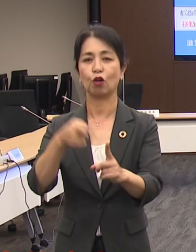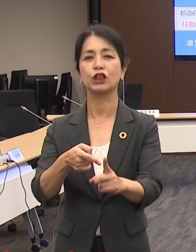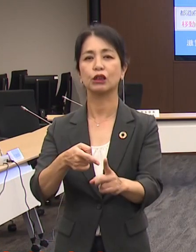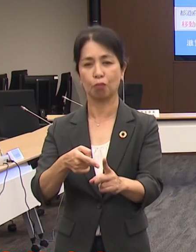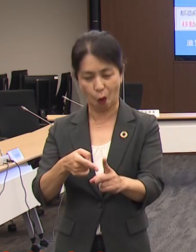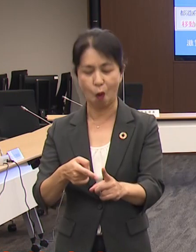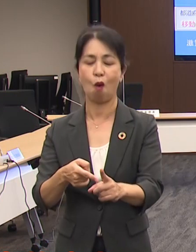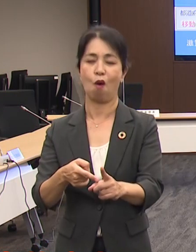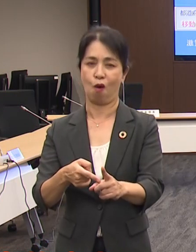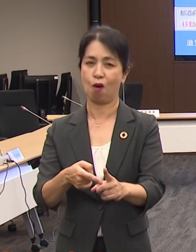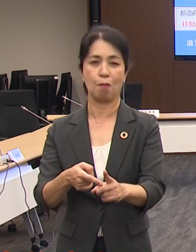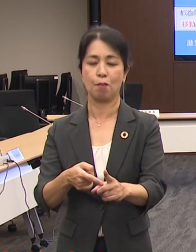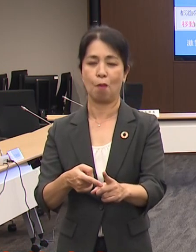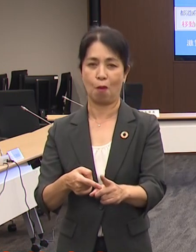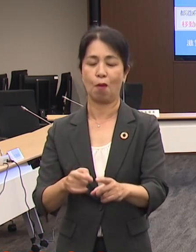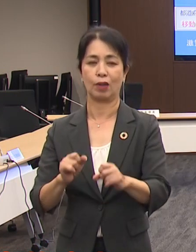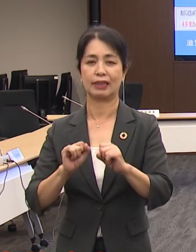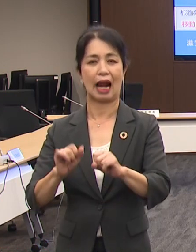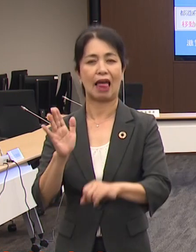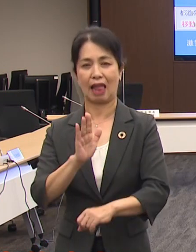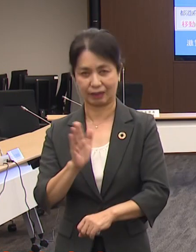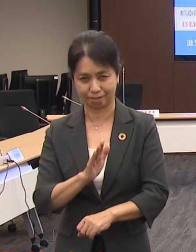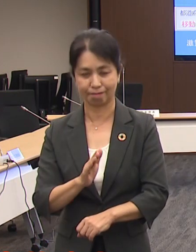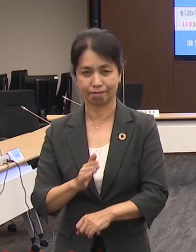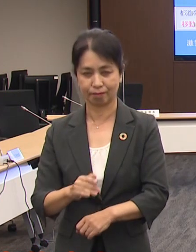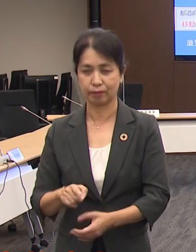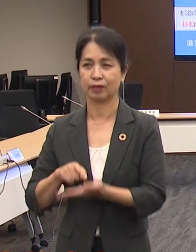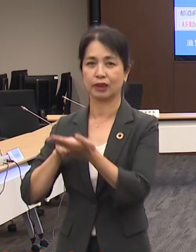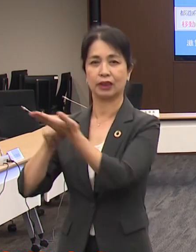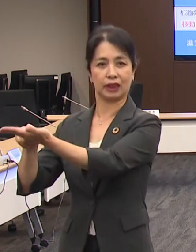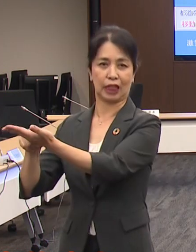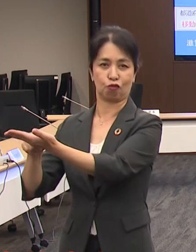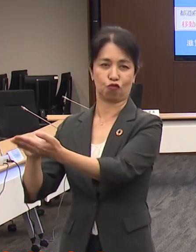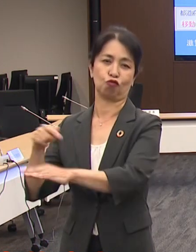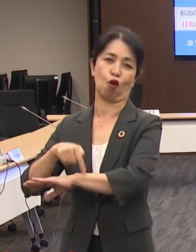ことについて要請することといたします。